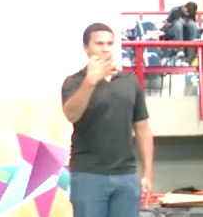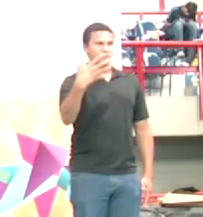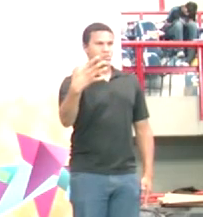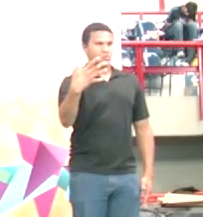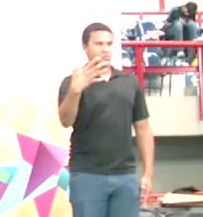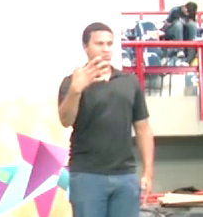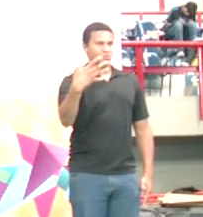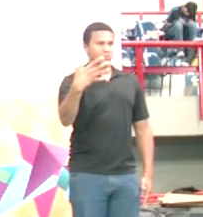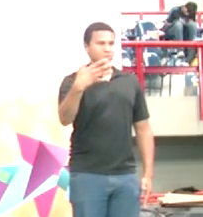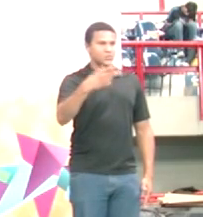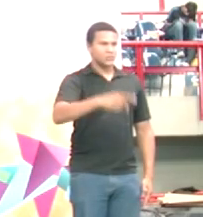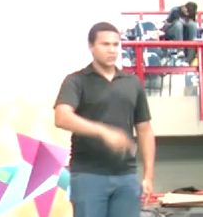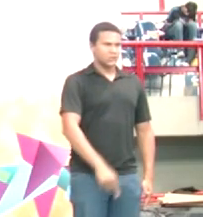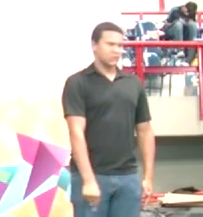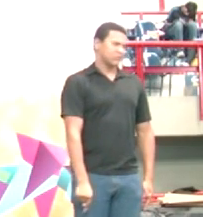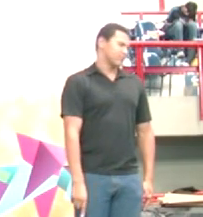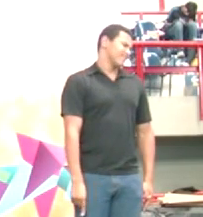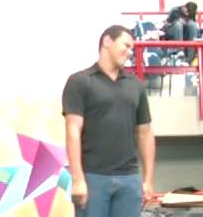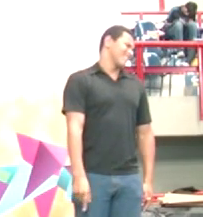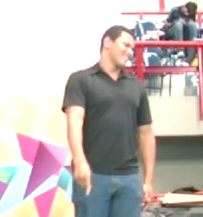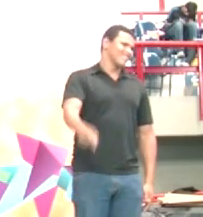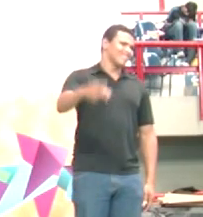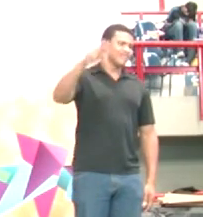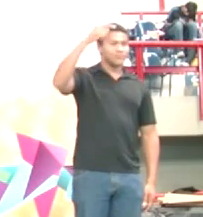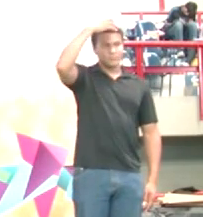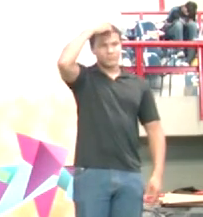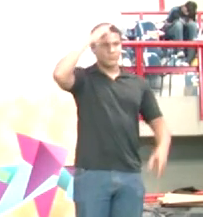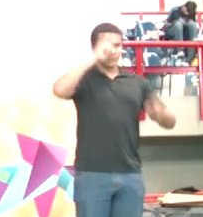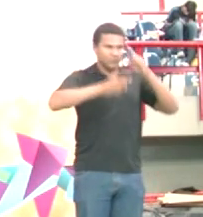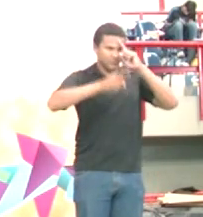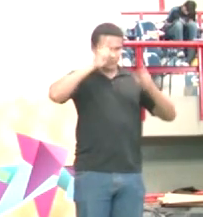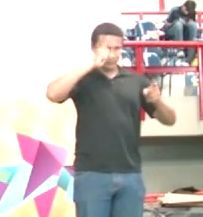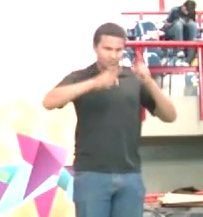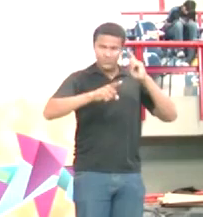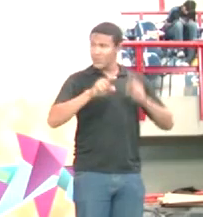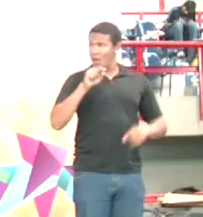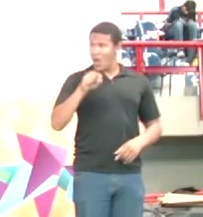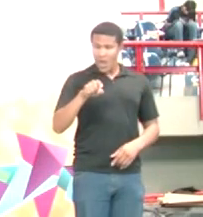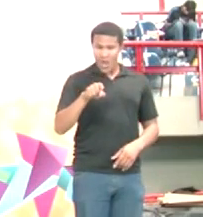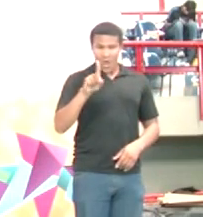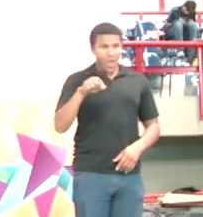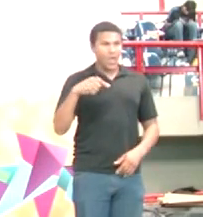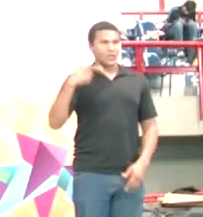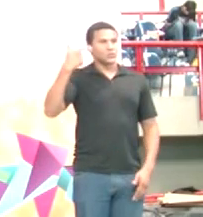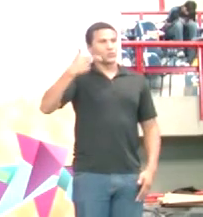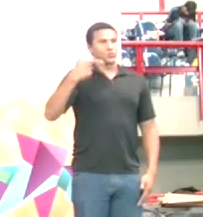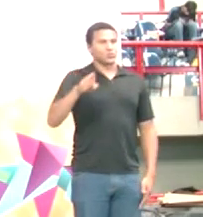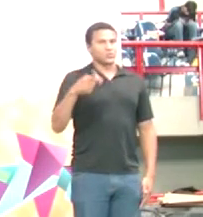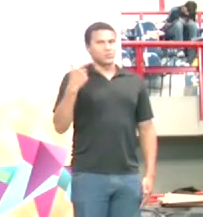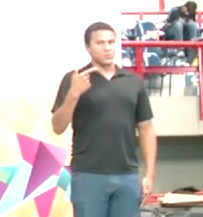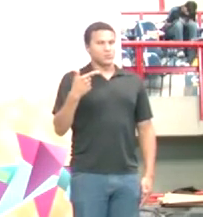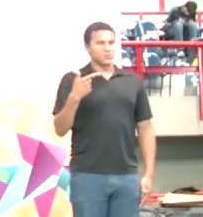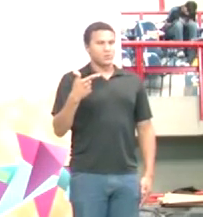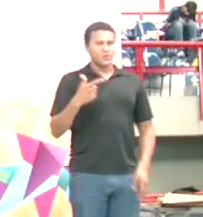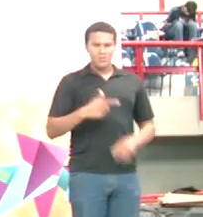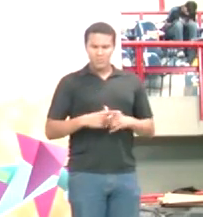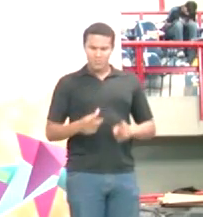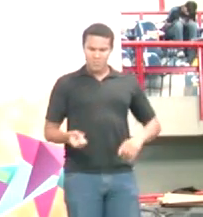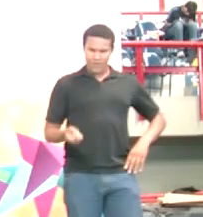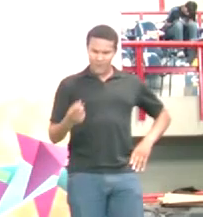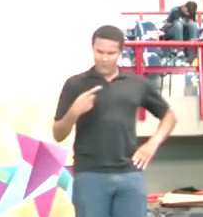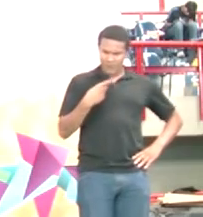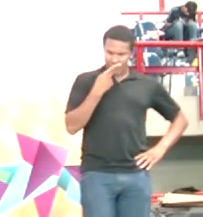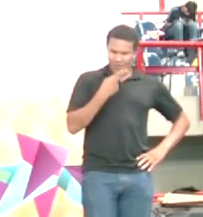1824, que foi no Império. Esta é a segunda. Mas você acabou de falar que era a primeira